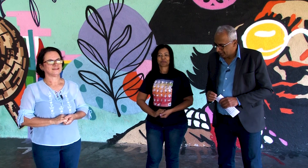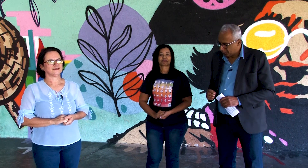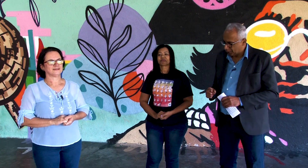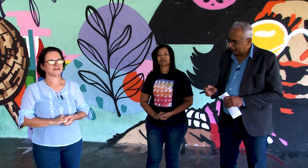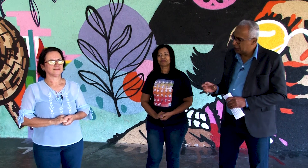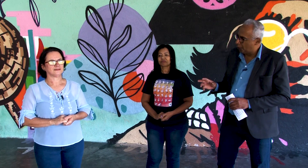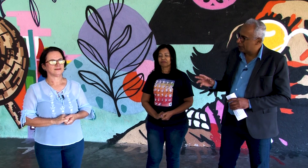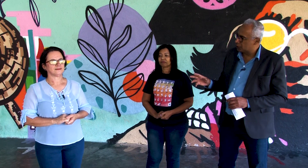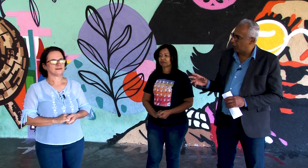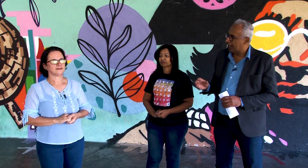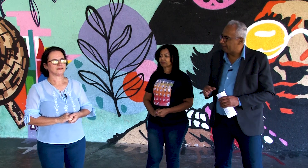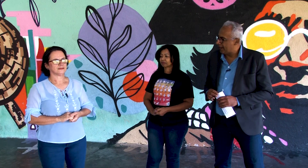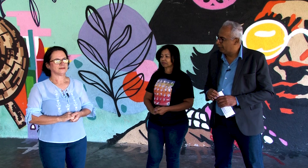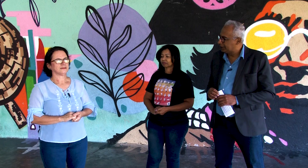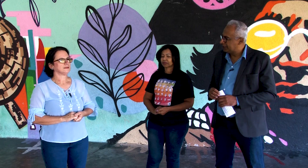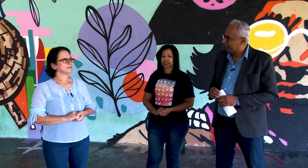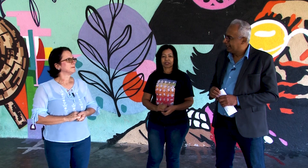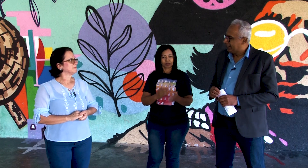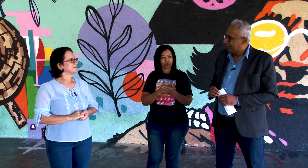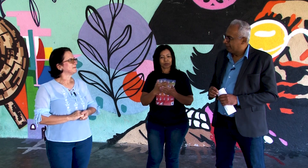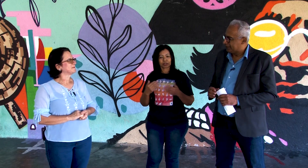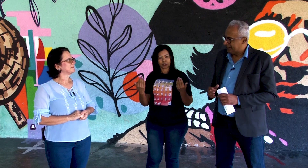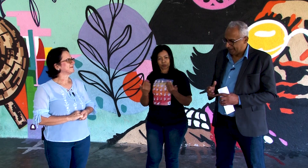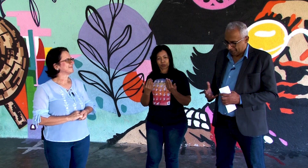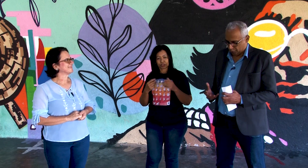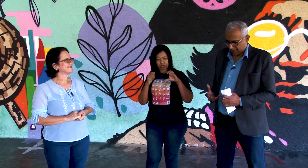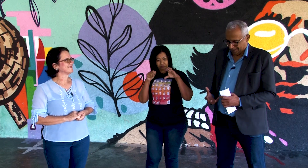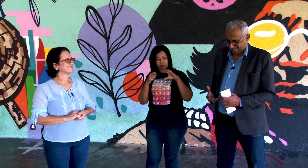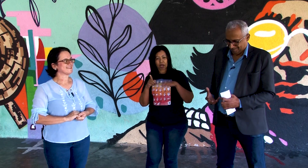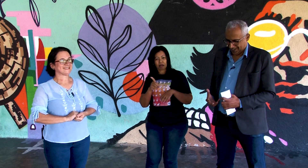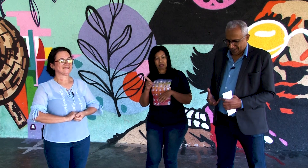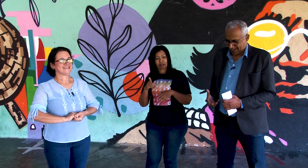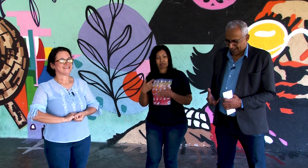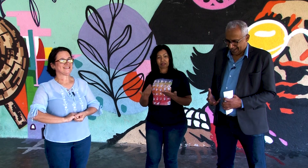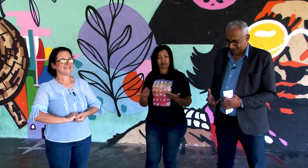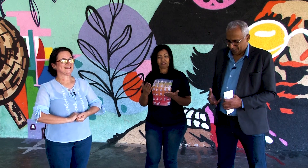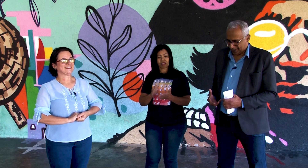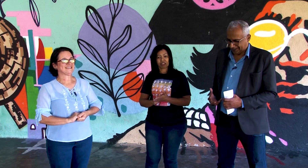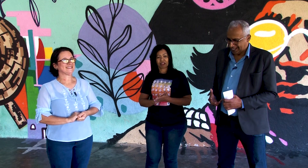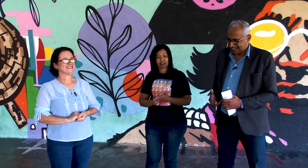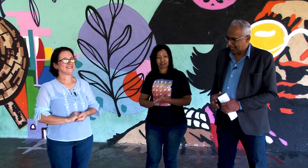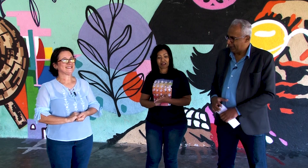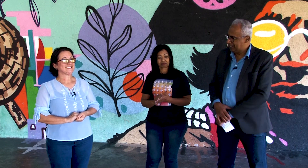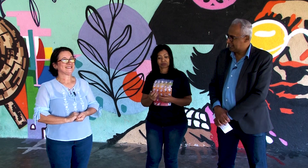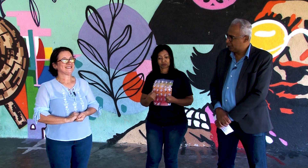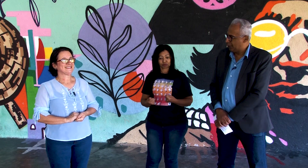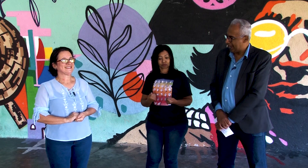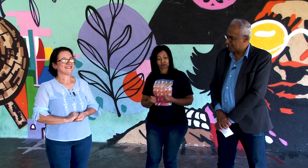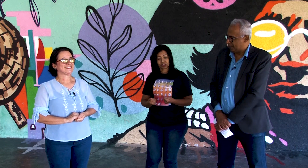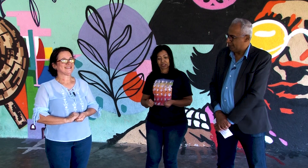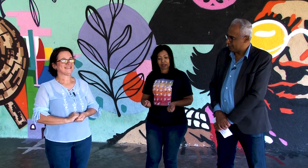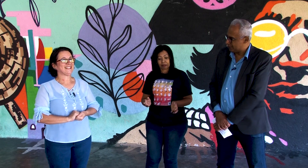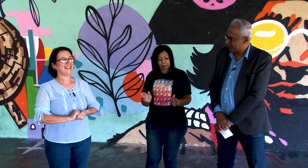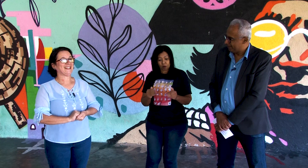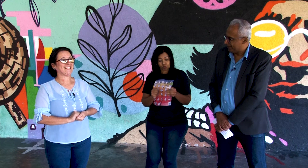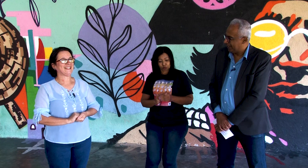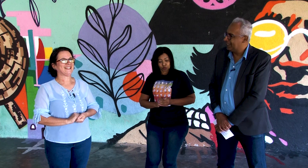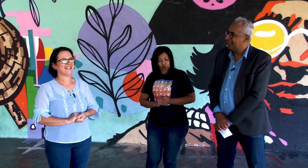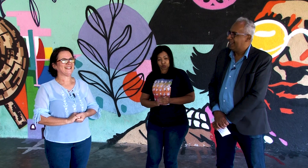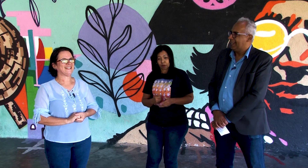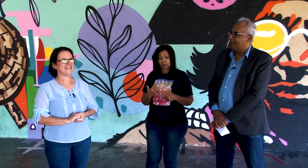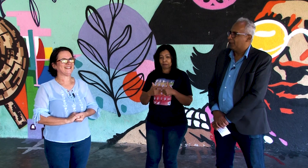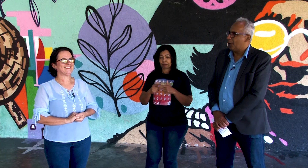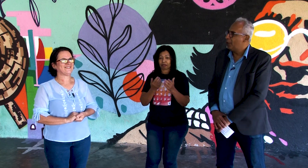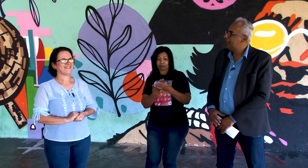Leia, quando a gente começou a gravar hoje, você estava com uma tensão ali de segurar as mãos,